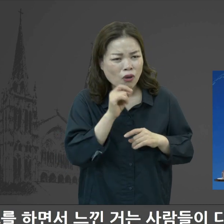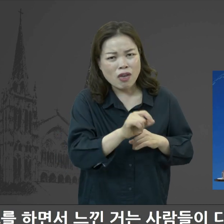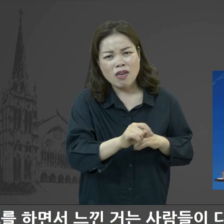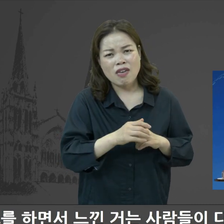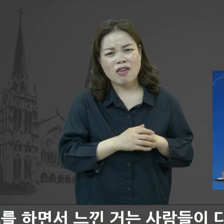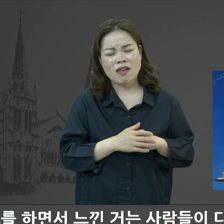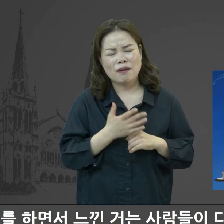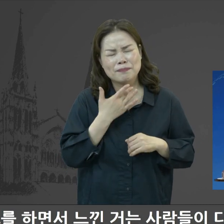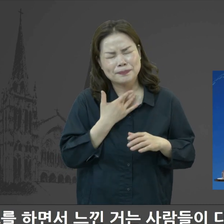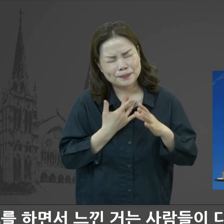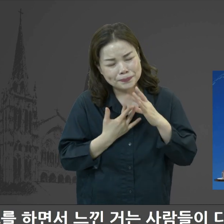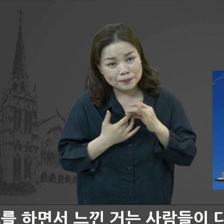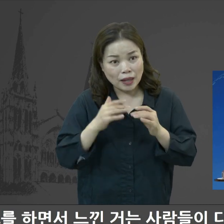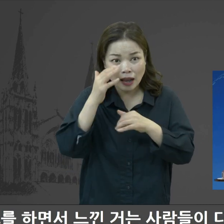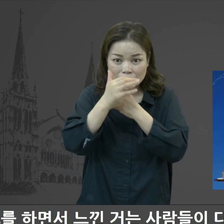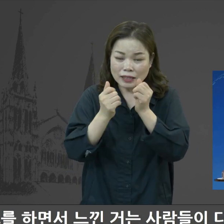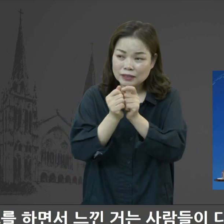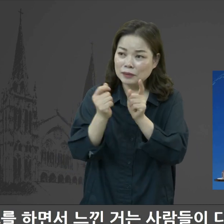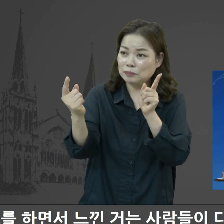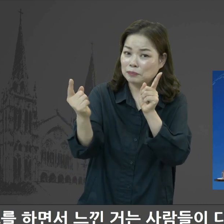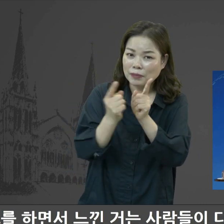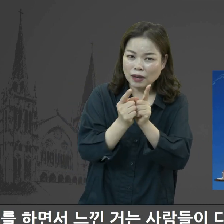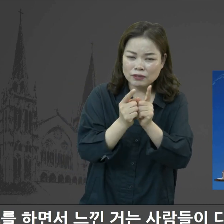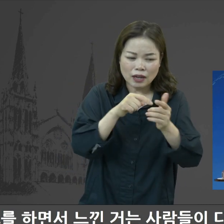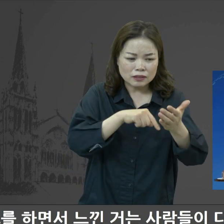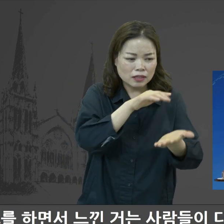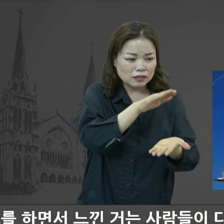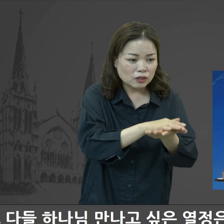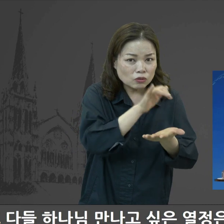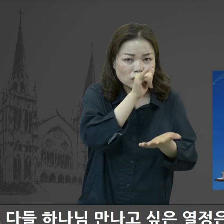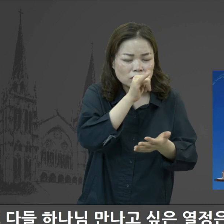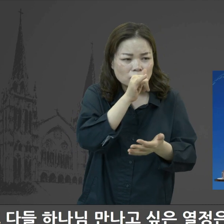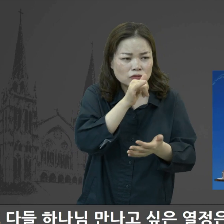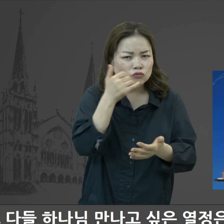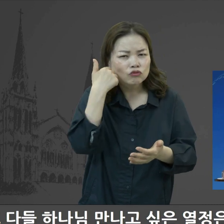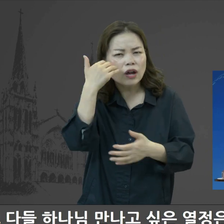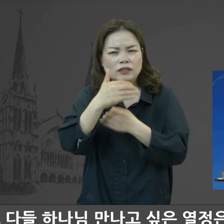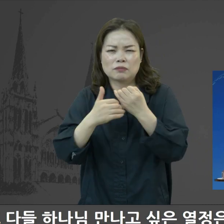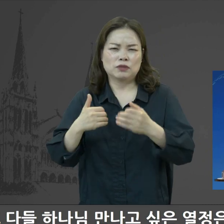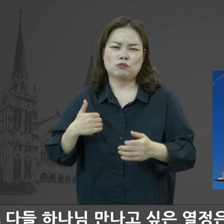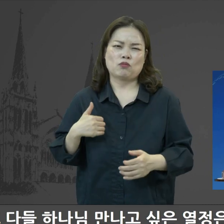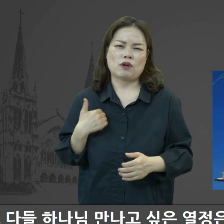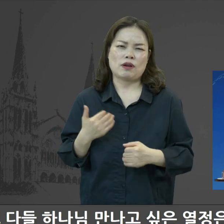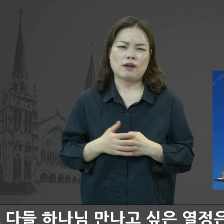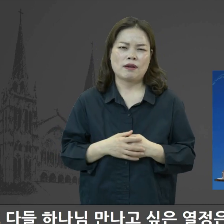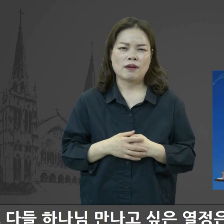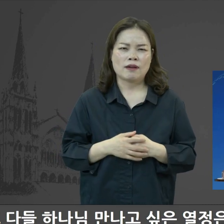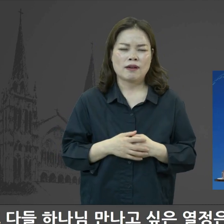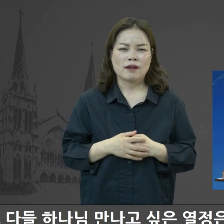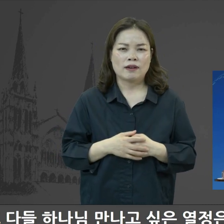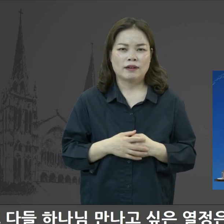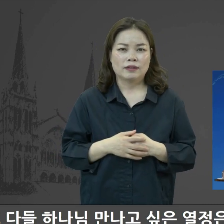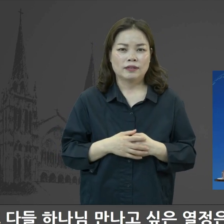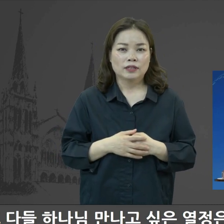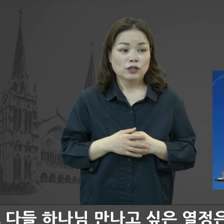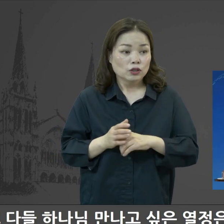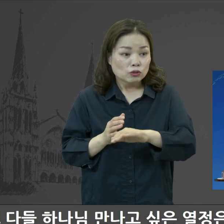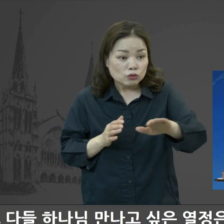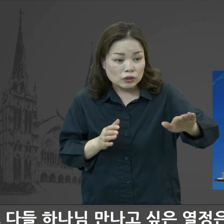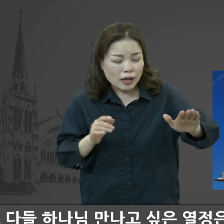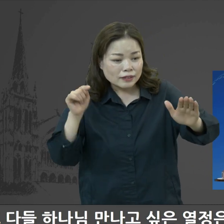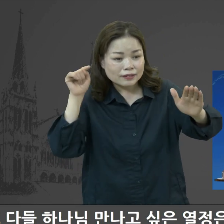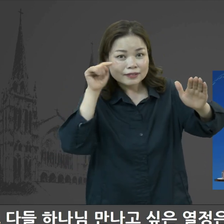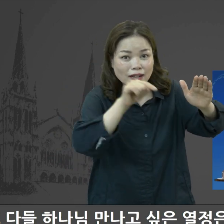다들 하나님 만나고 싶은 열정은 안에 다 있는데 누가 하나님인지를 몰라서 그러는 거죠. 그리고 정말 우리가